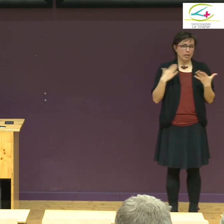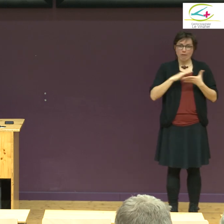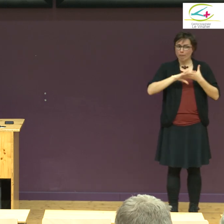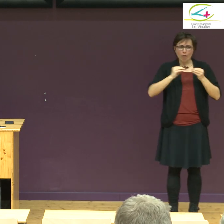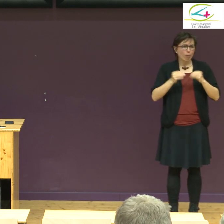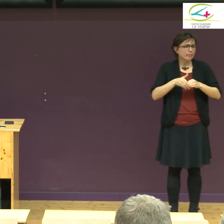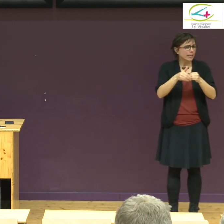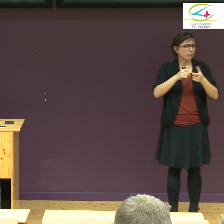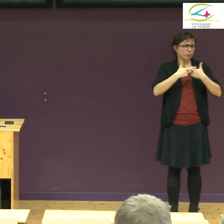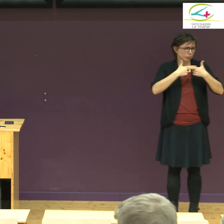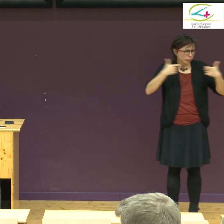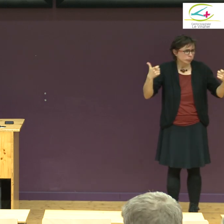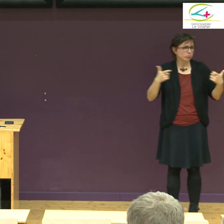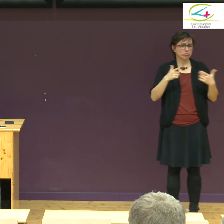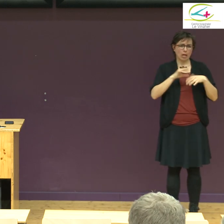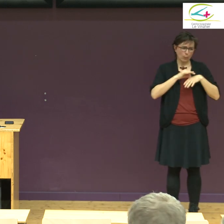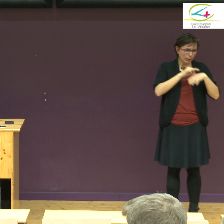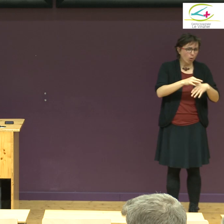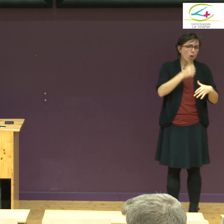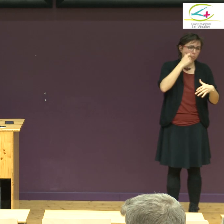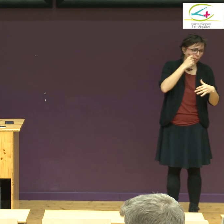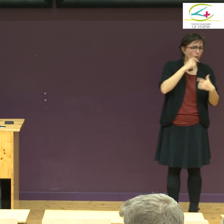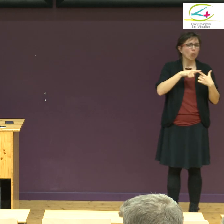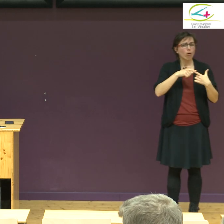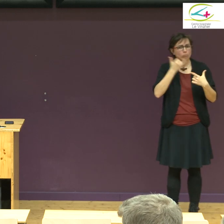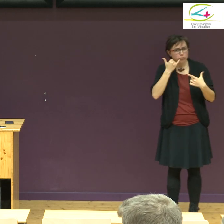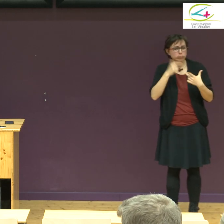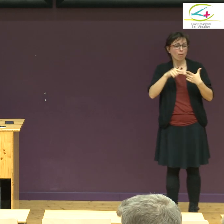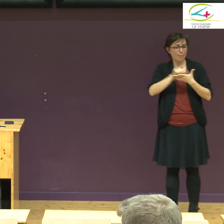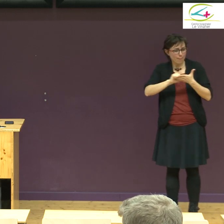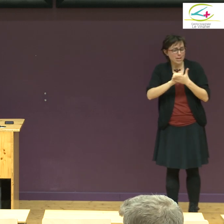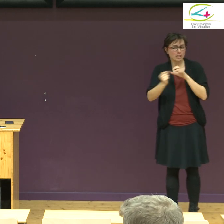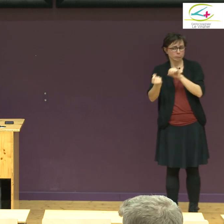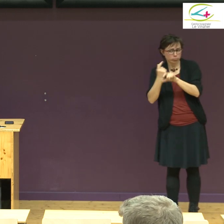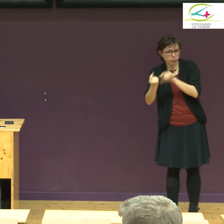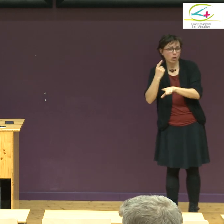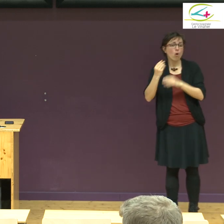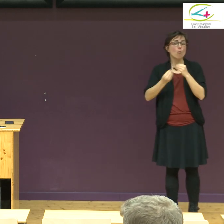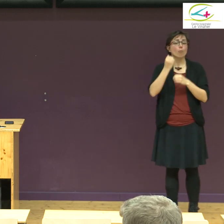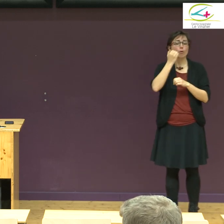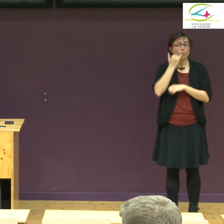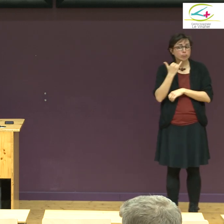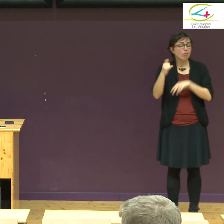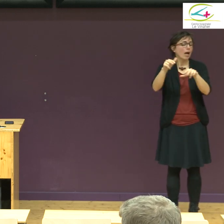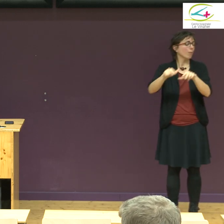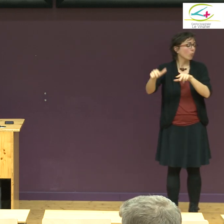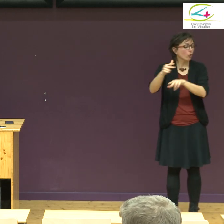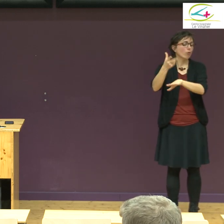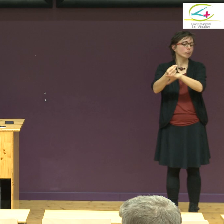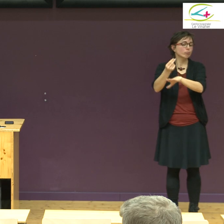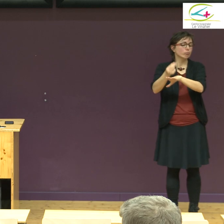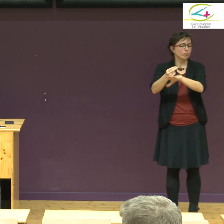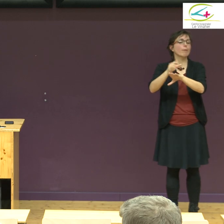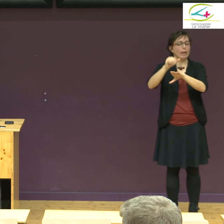formes, entraide et accompagnement présentiel, par téléphone, par chat, par mail. Hein, aussi, vous pouvez laisser un message vocal, vous êtes rappelé en fonction des